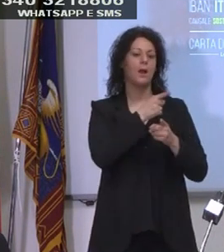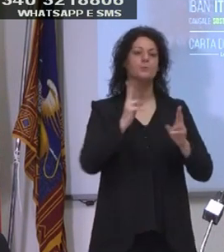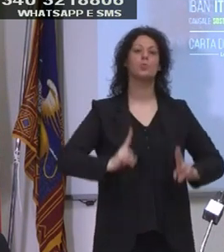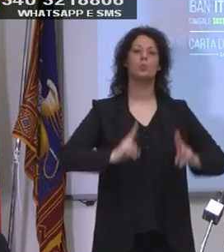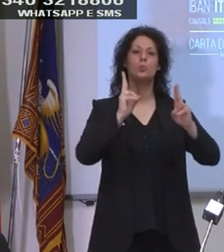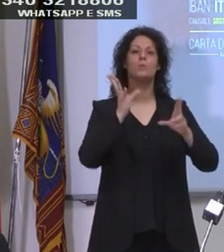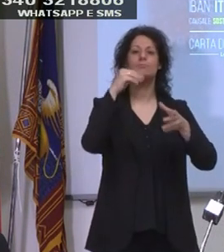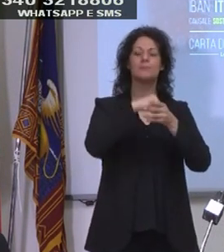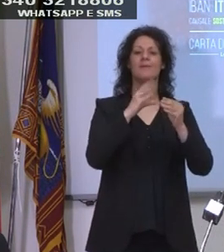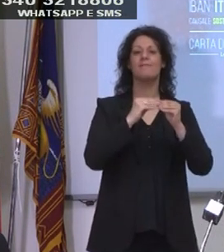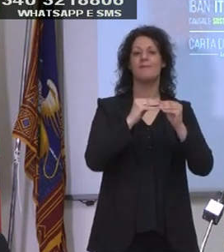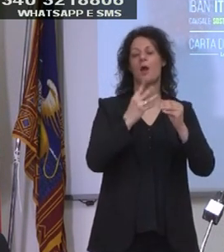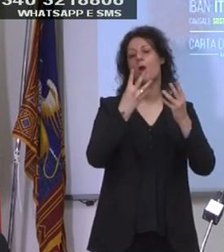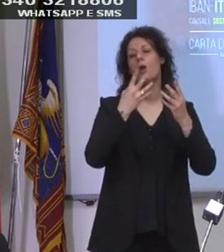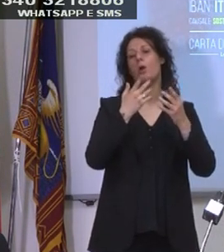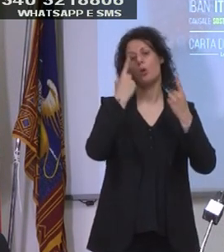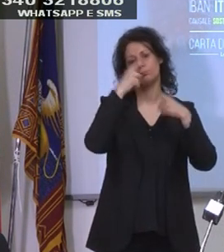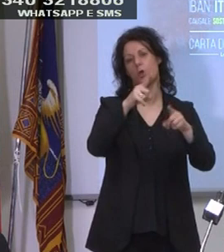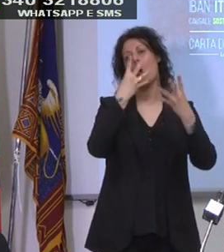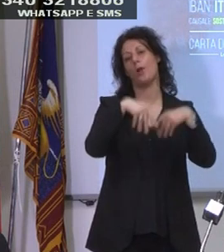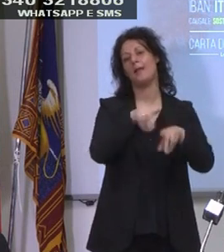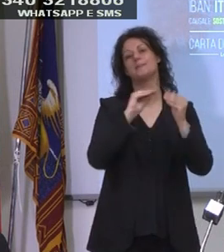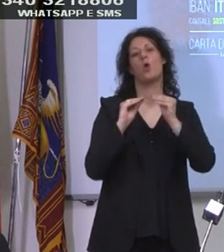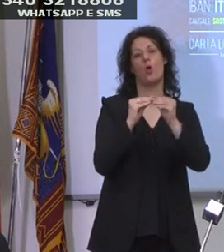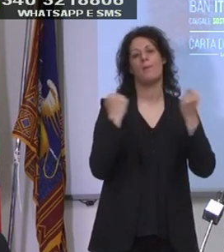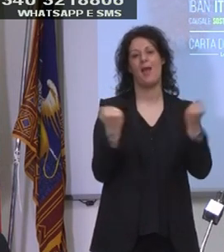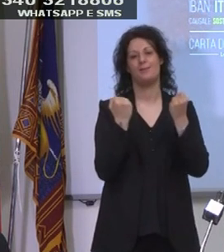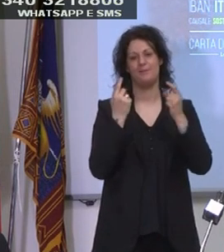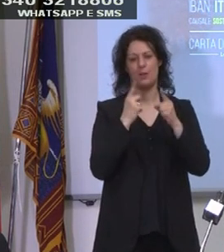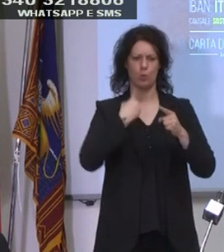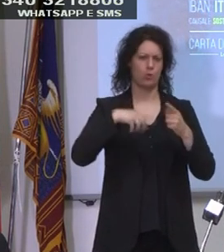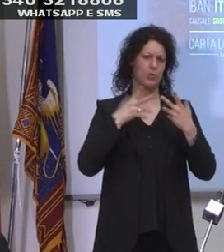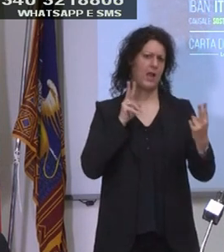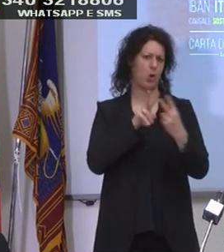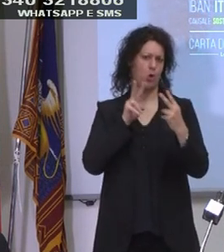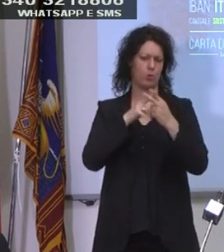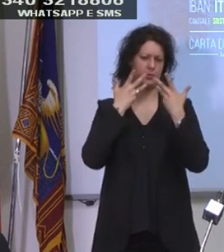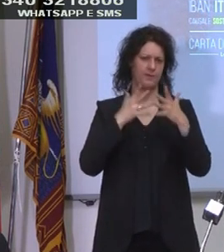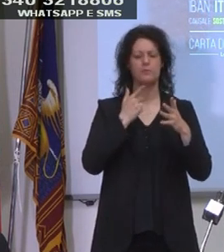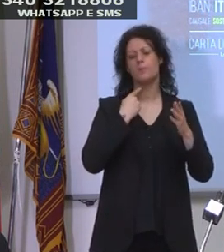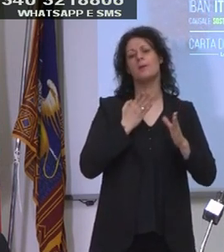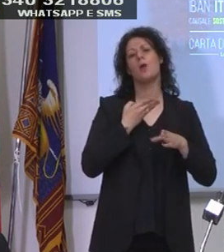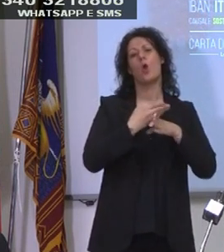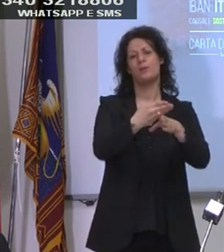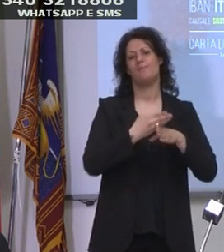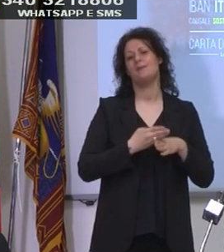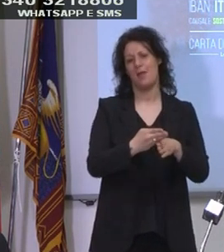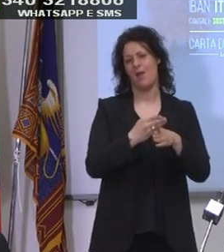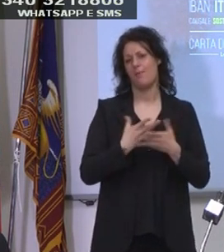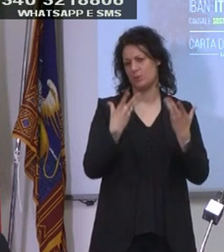strutture insomma che si organizzano. Noi su questo abbiamo già fatto due incontri e quindi è un percorso condiviso con loro. Certo.